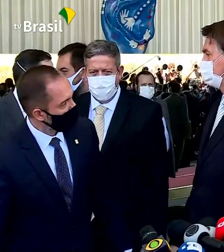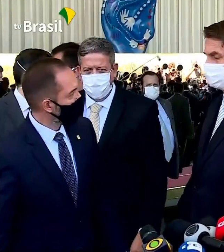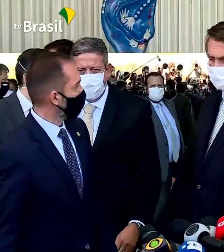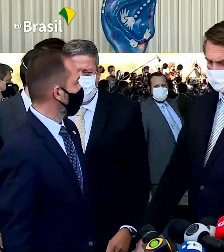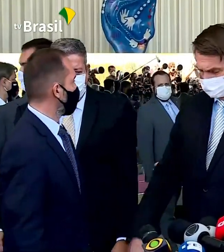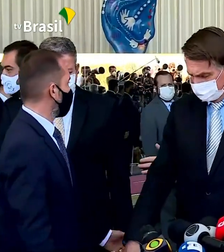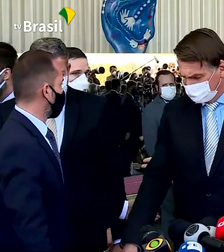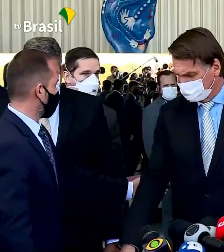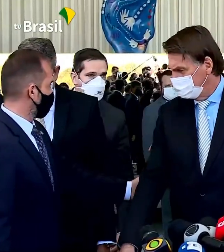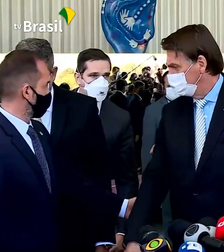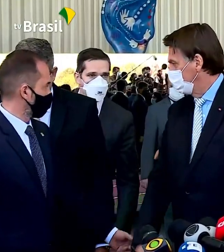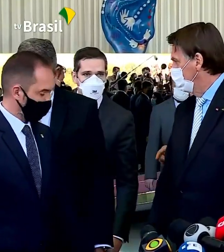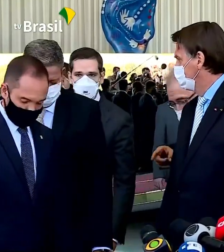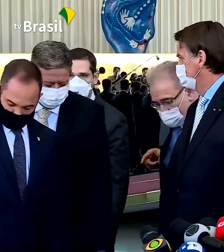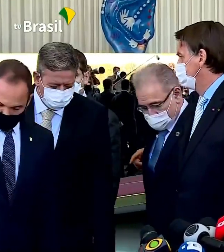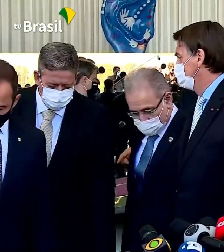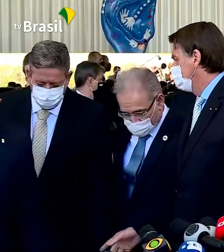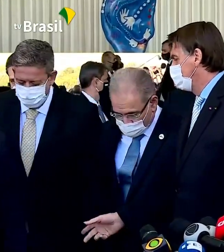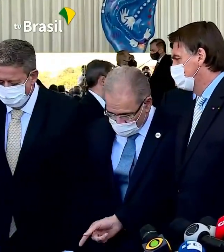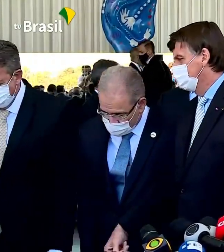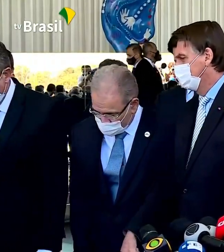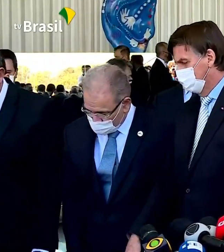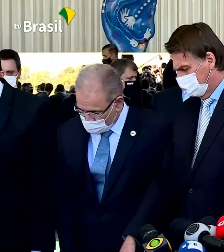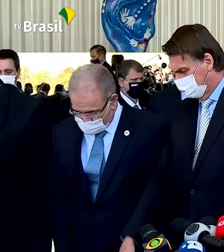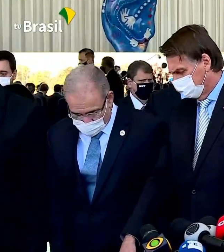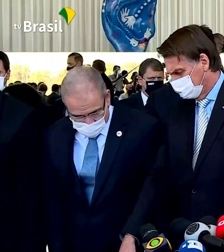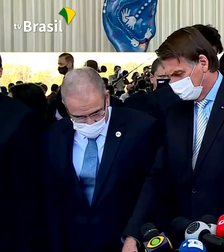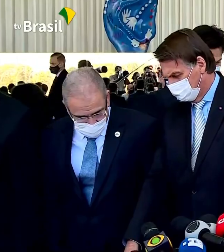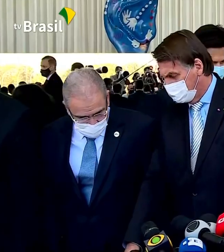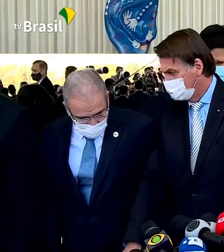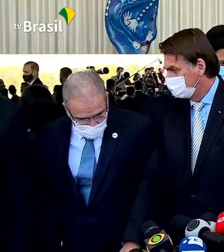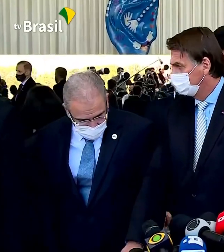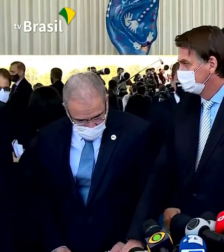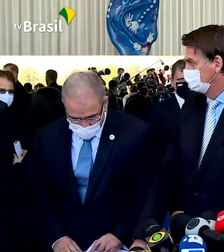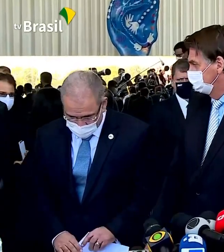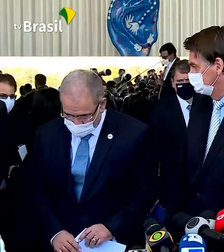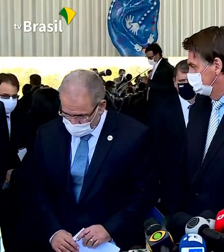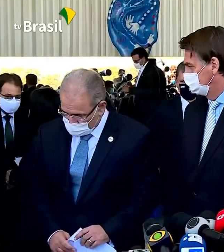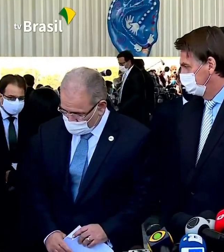Queiroga, Lu. Aqui, o que? Dá pra andar pro Queiroga aí? Dá pra cama, Queiroga, né?